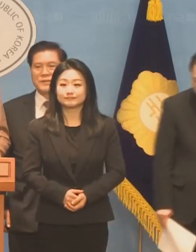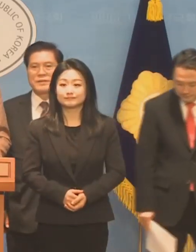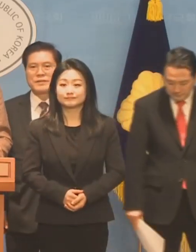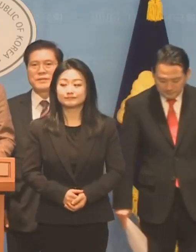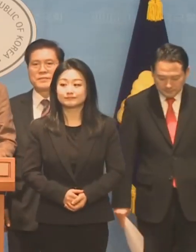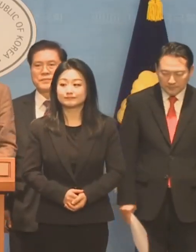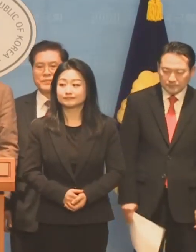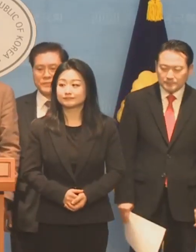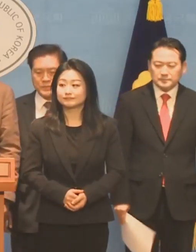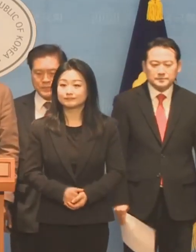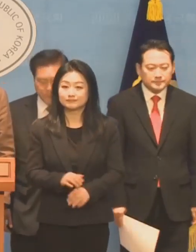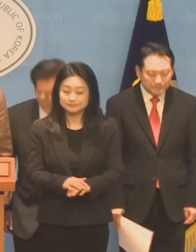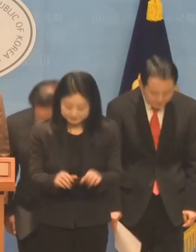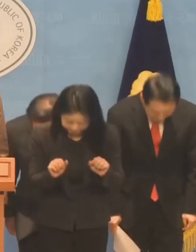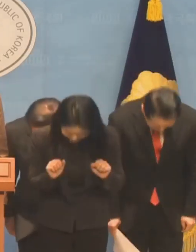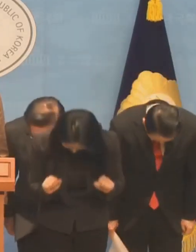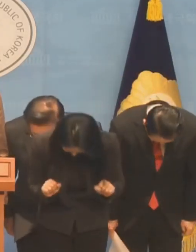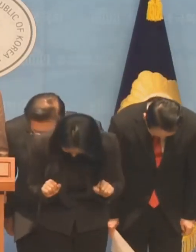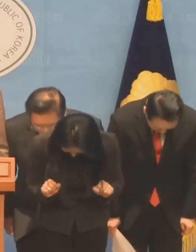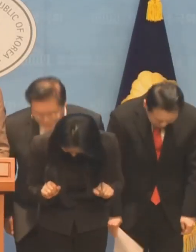자리. 네.